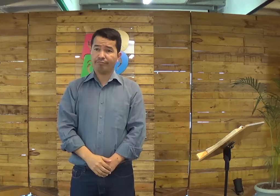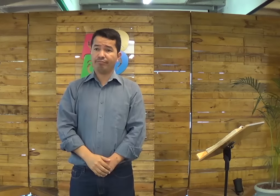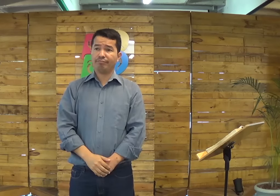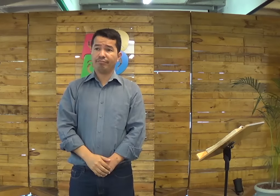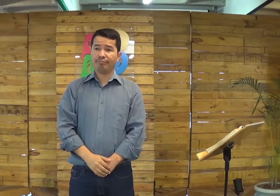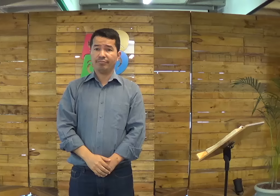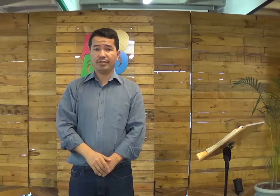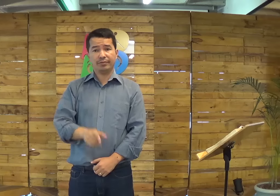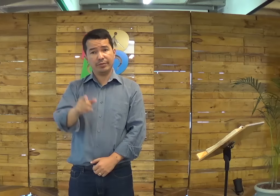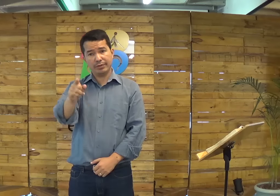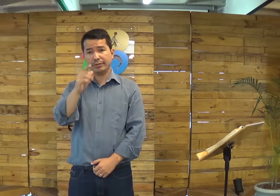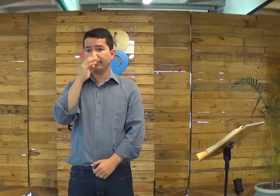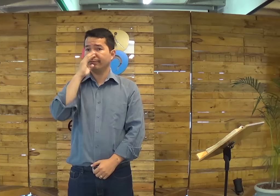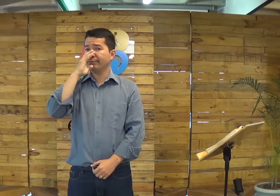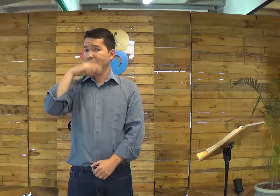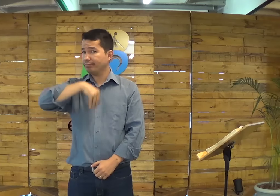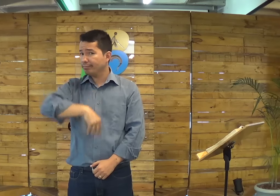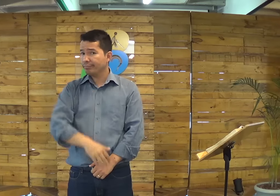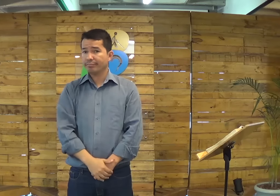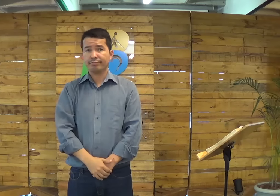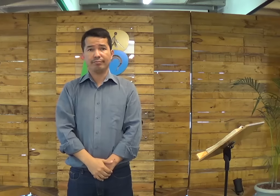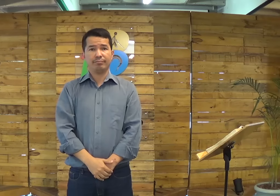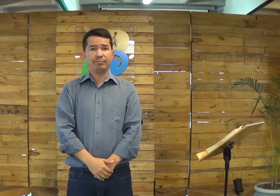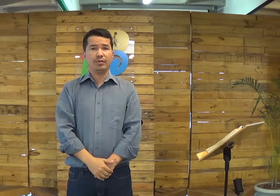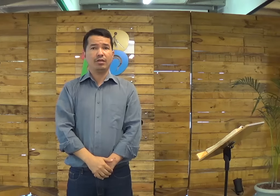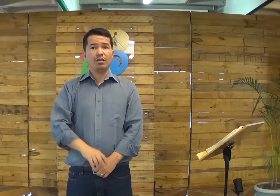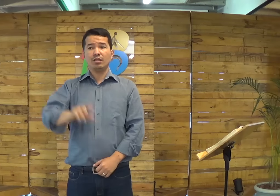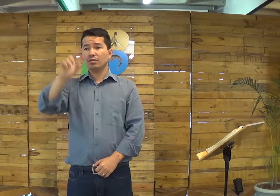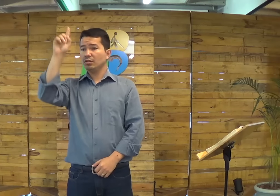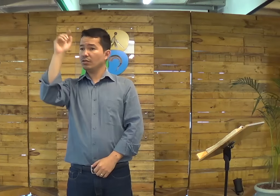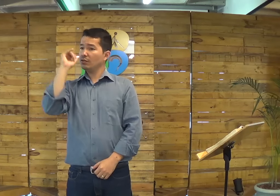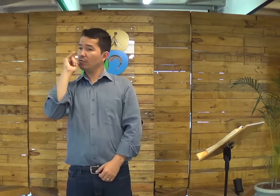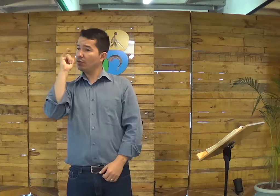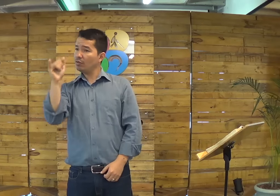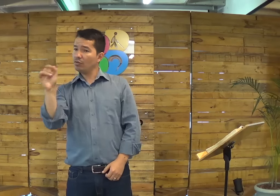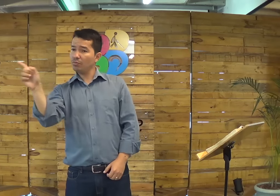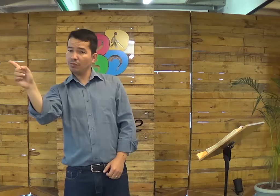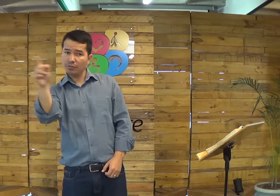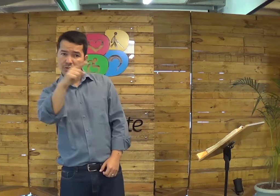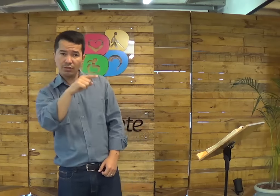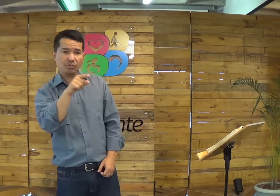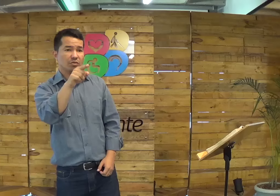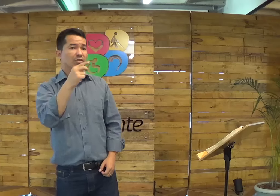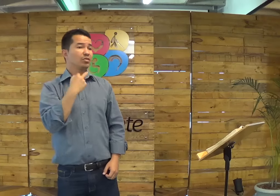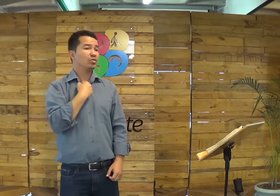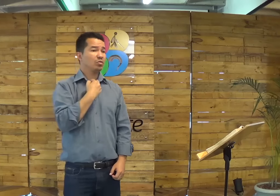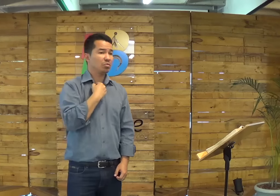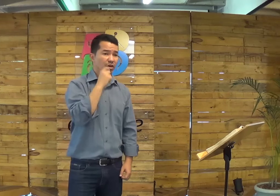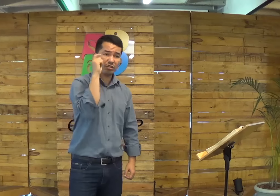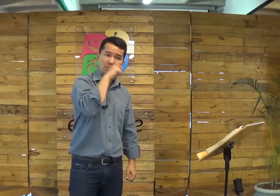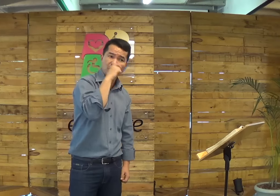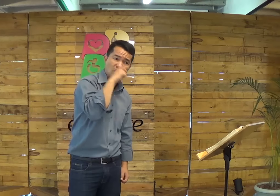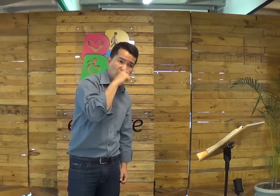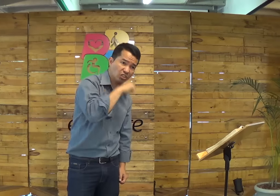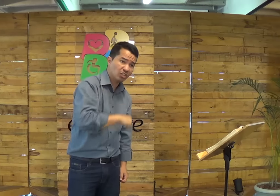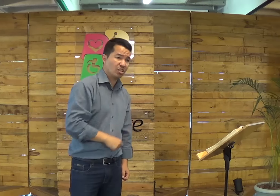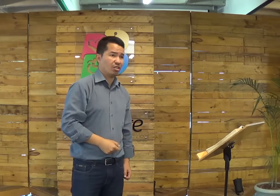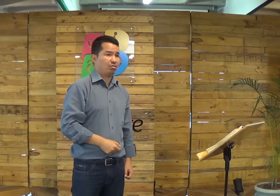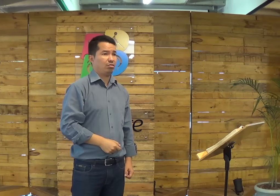bebidas alcoólicas ficando dor e às vezes você é foso né Deus falou para você que você não pode